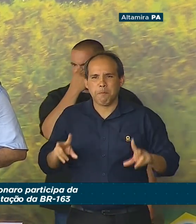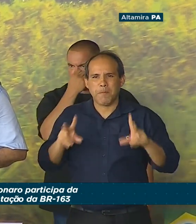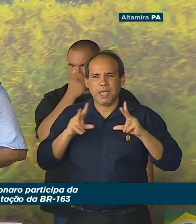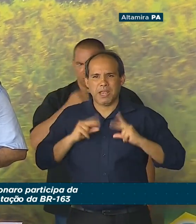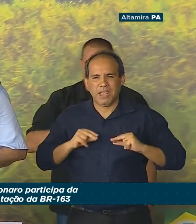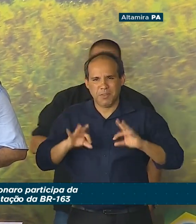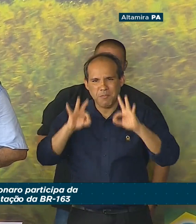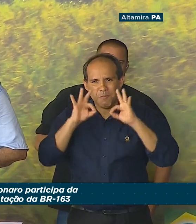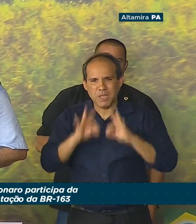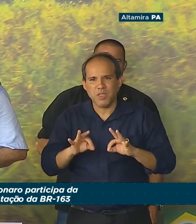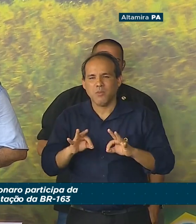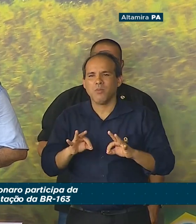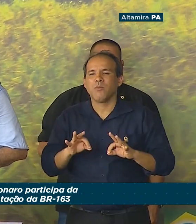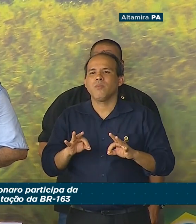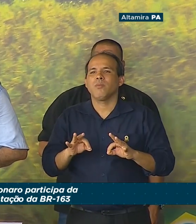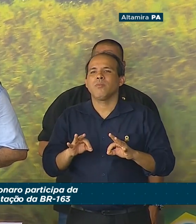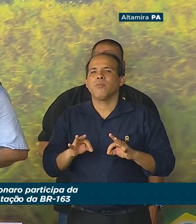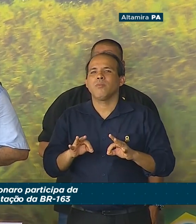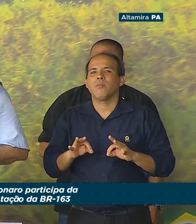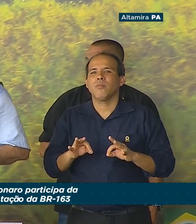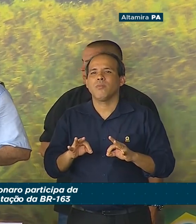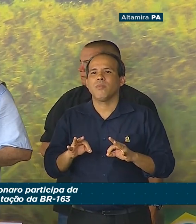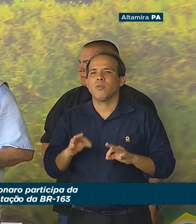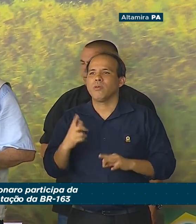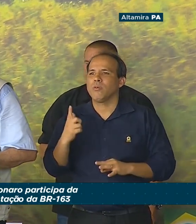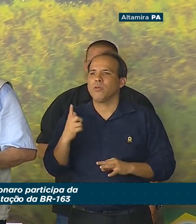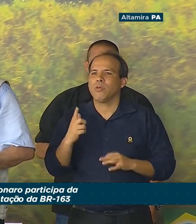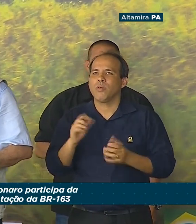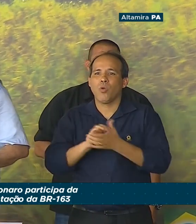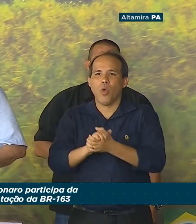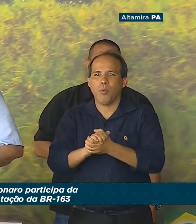ser cumprimentados nesse momento.